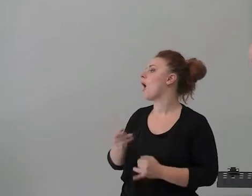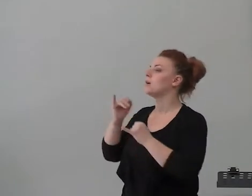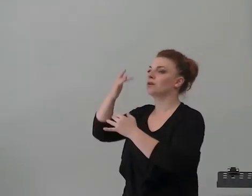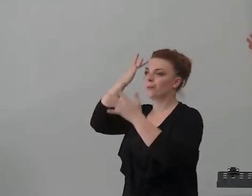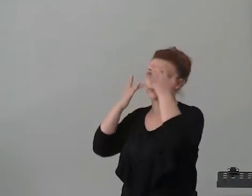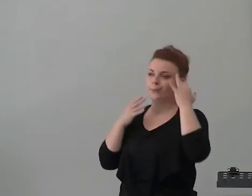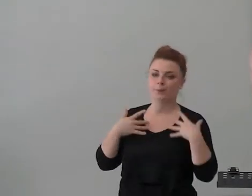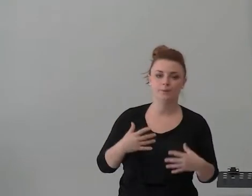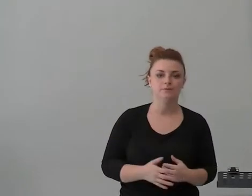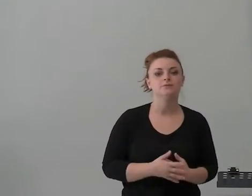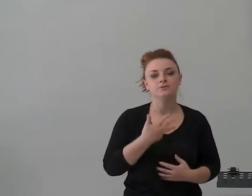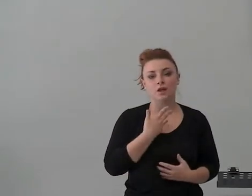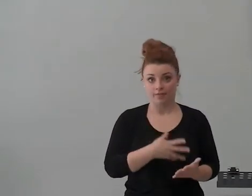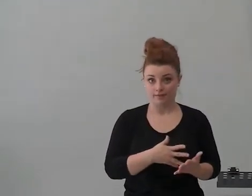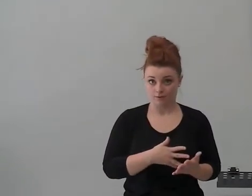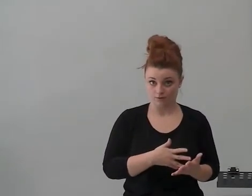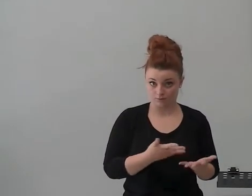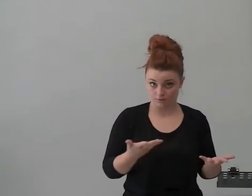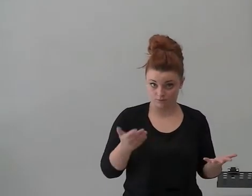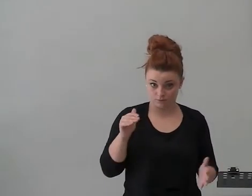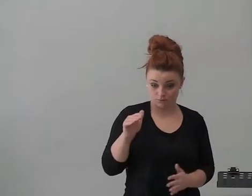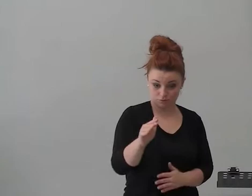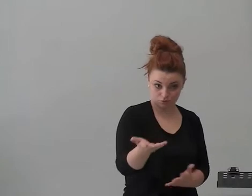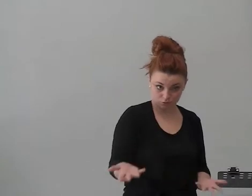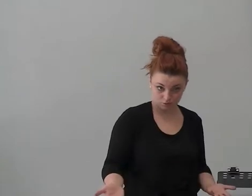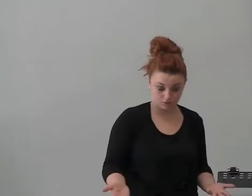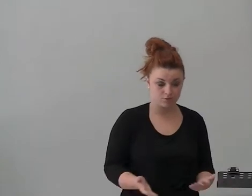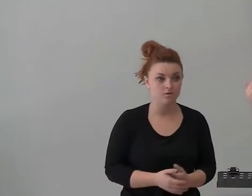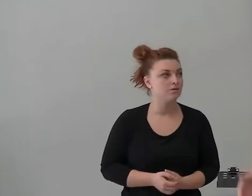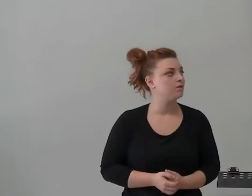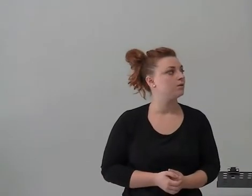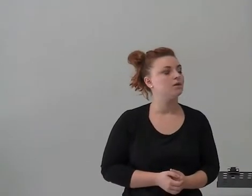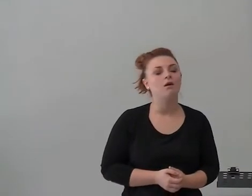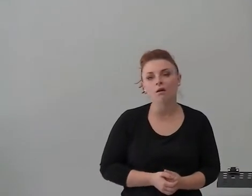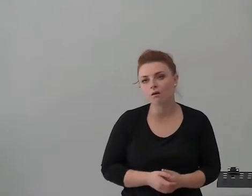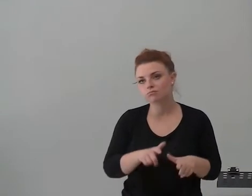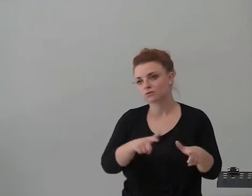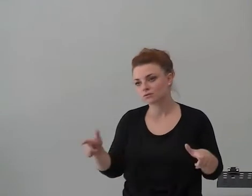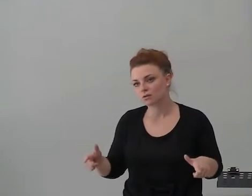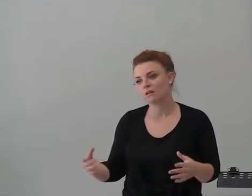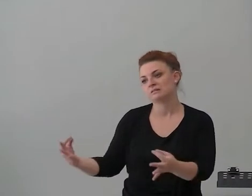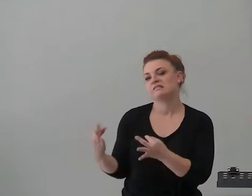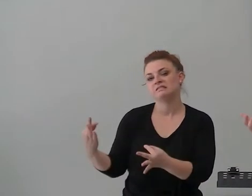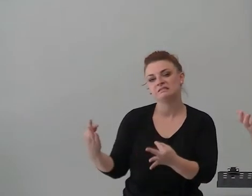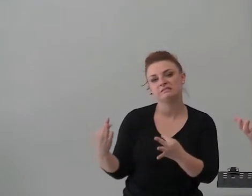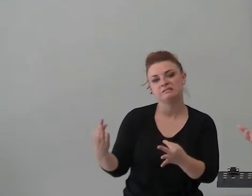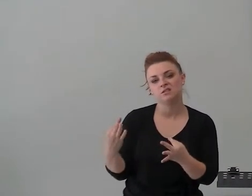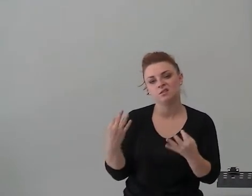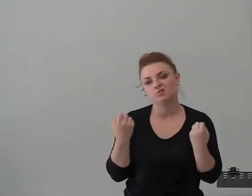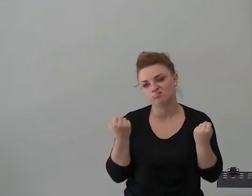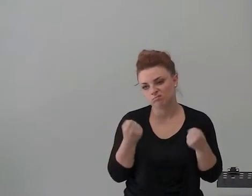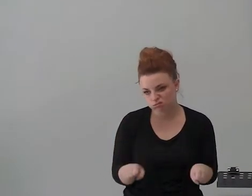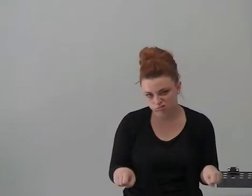abbiamo queste difficoltà che affrontiamo ogni giorno. E la gente ti insulta e ti butta giù. È come